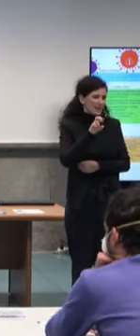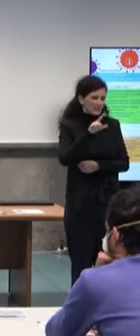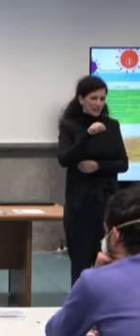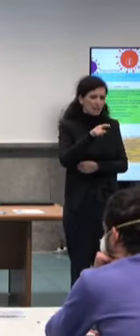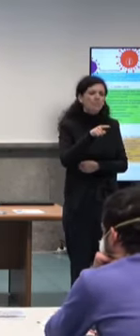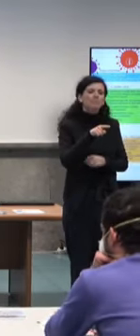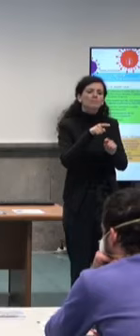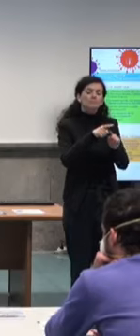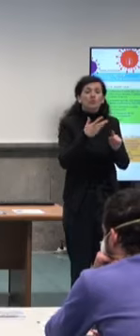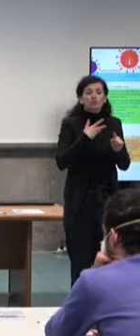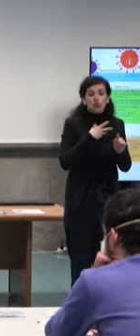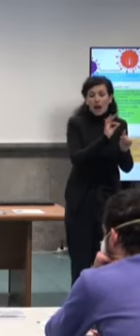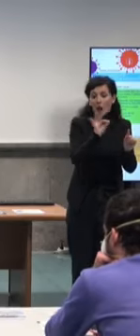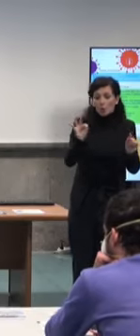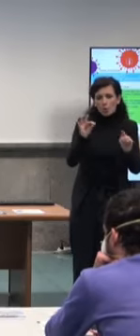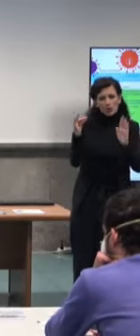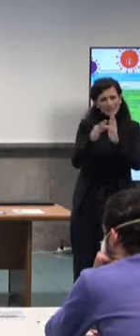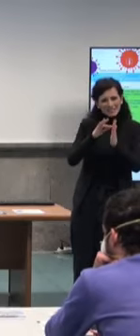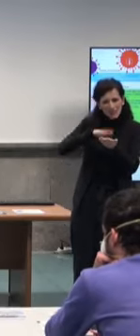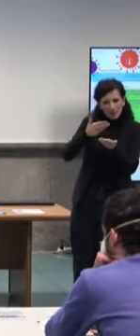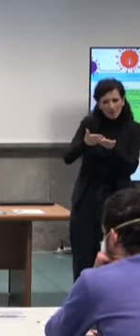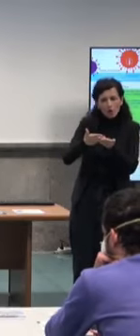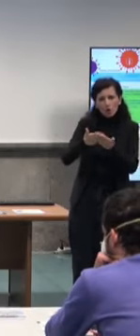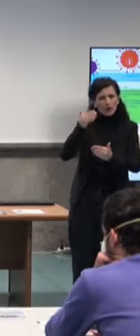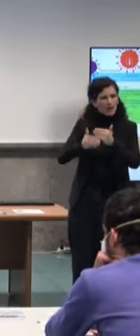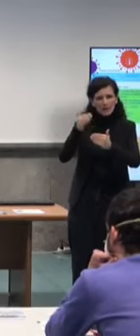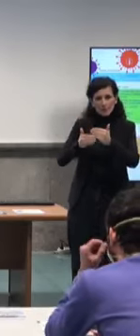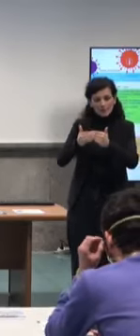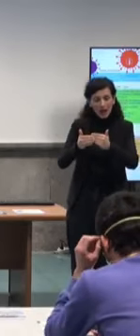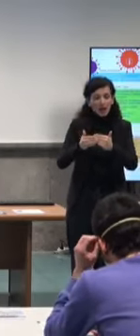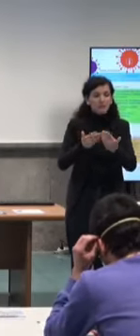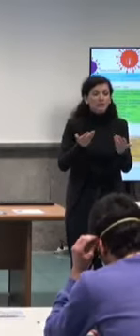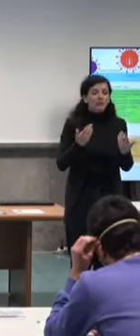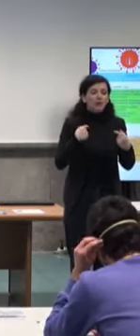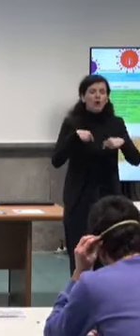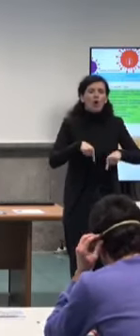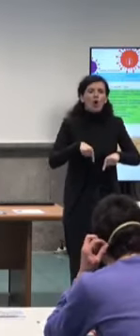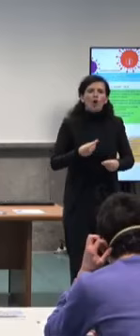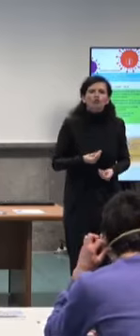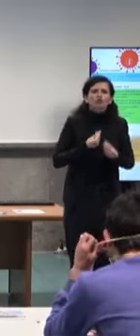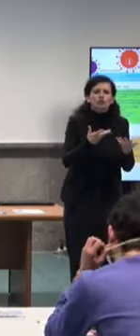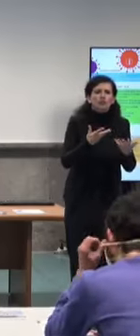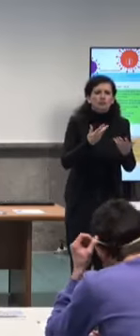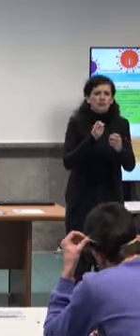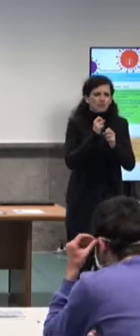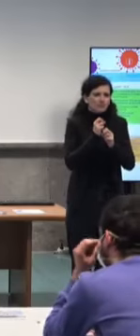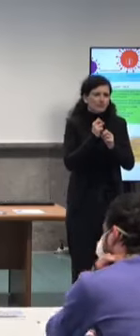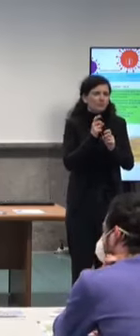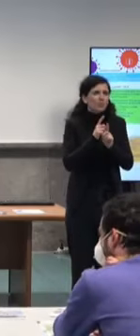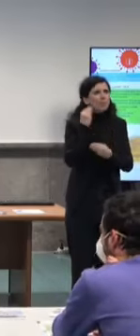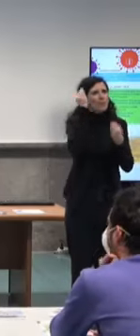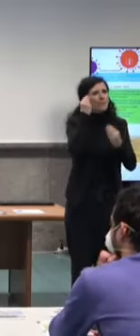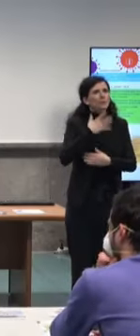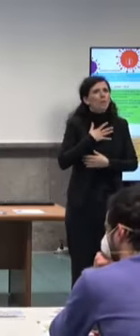sono altre stime un po più limitate se l'è esprimessi oggi il esprimere la mia opinione io parlo anche come presidente dell'istituto